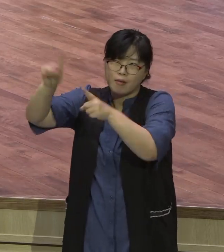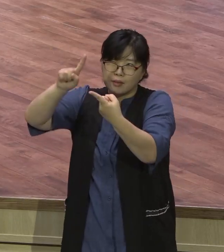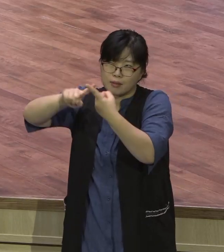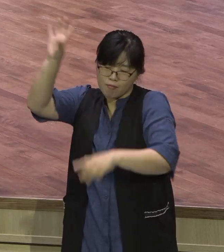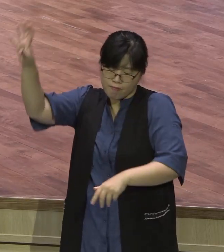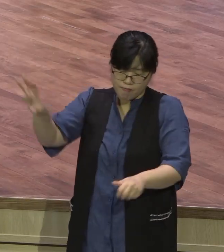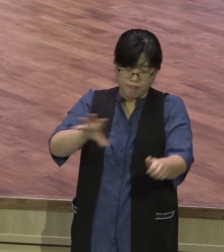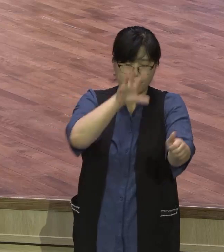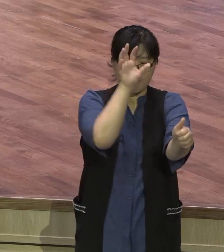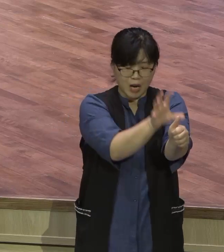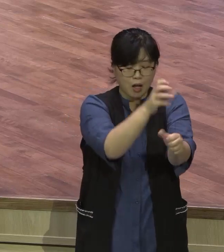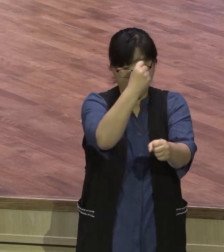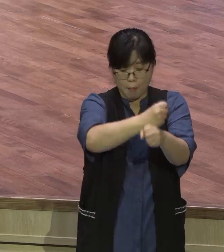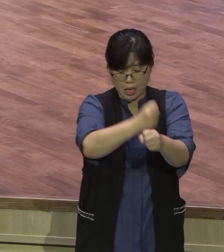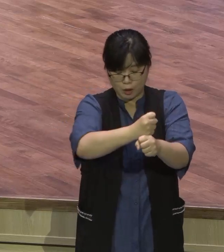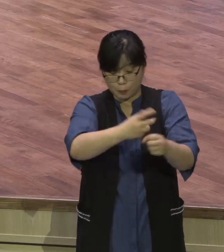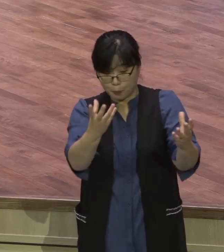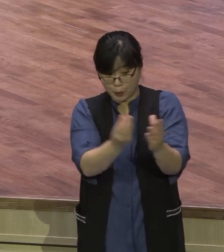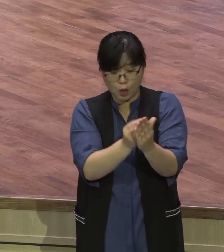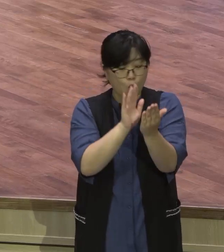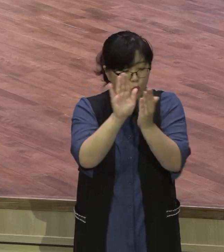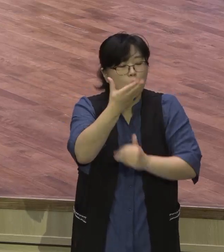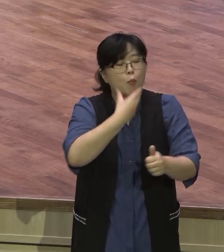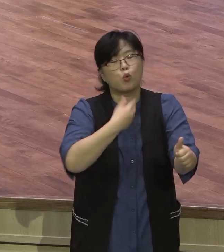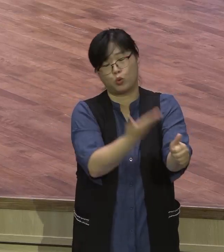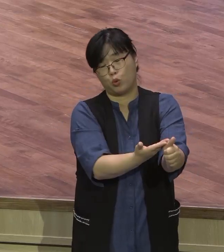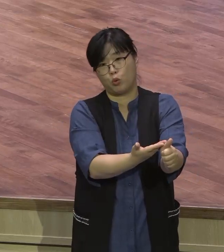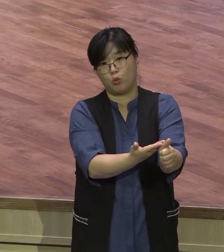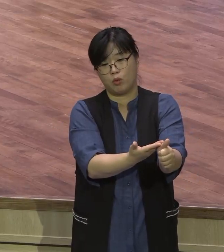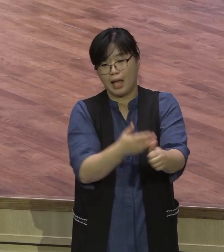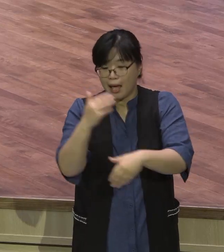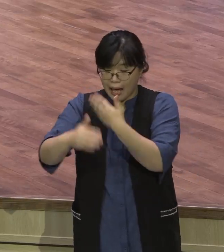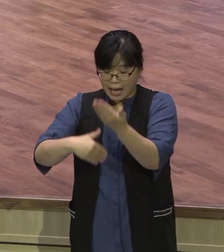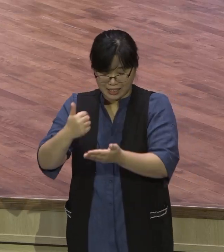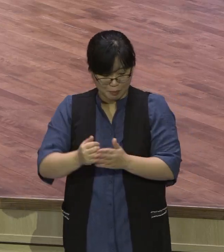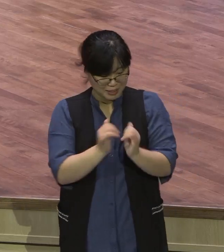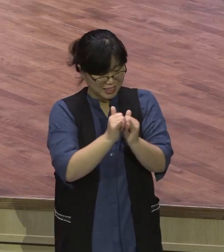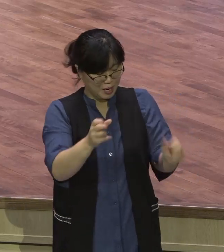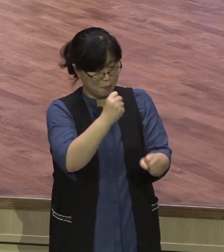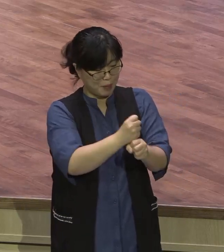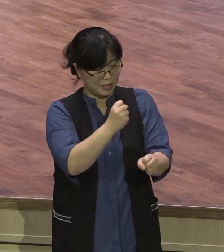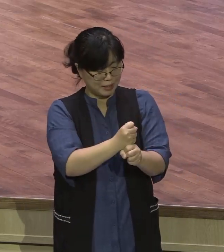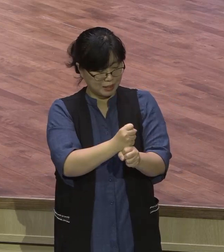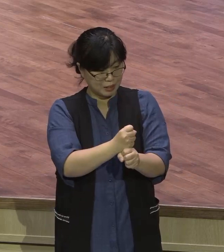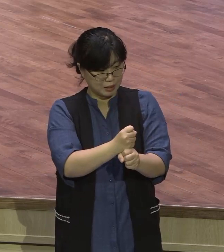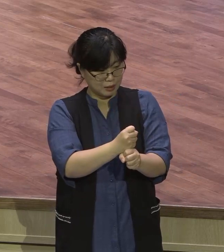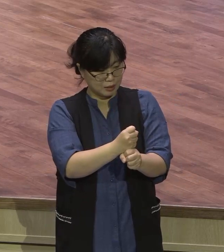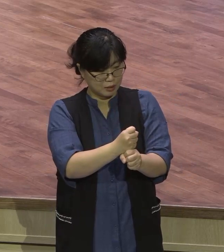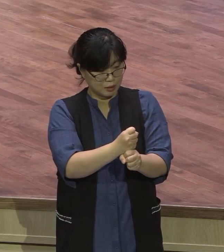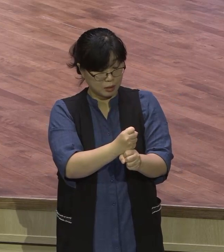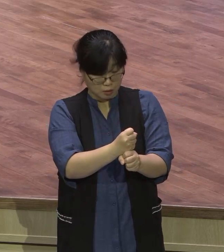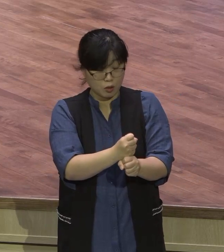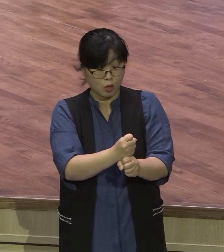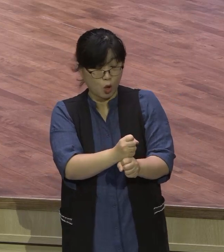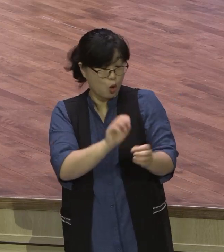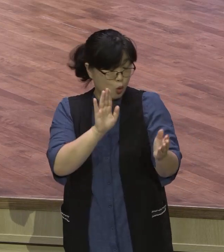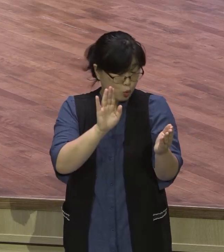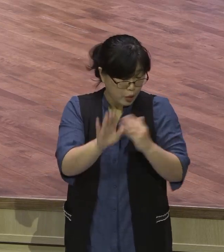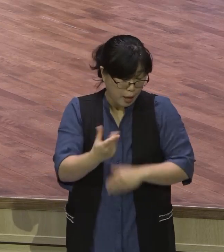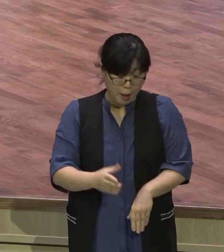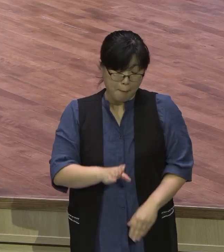인간을 복주셨다. 제일 먼저 하신 게 복주신 거예요. 하나님이 그들에게 복을 주시며